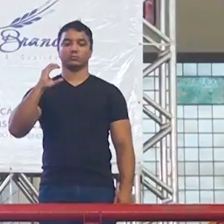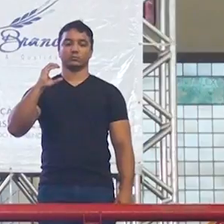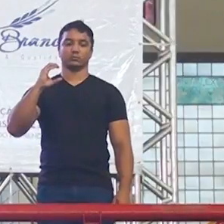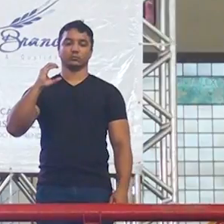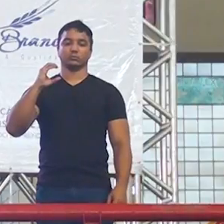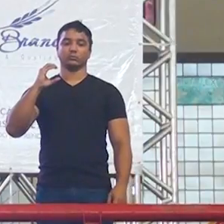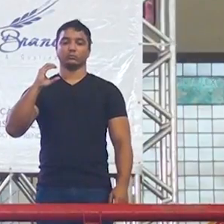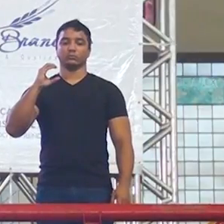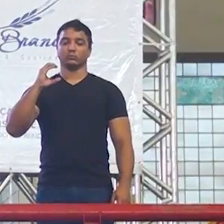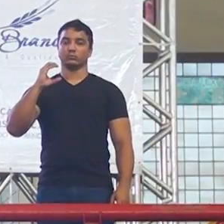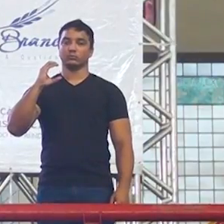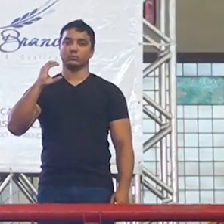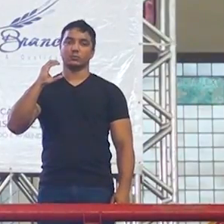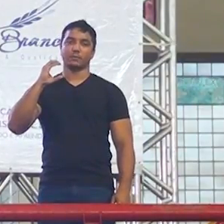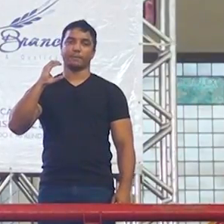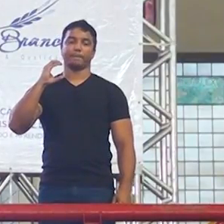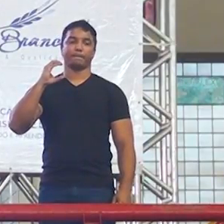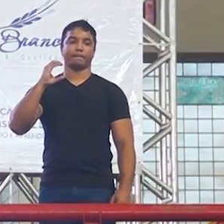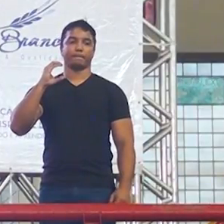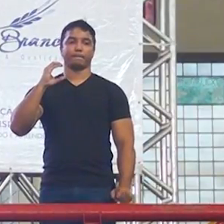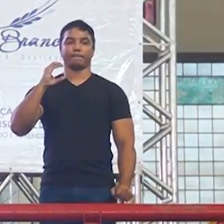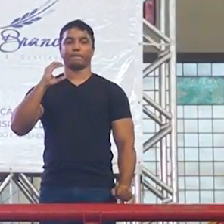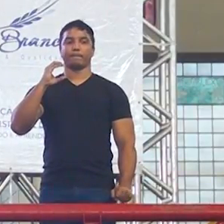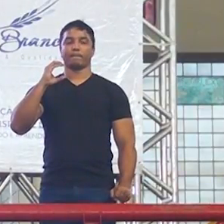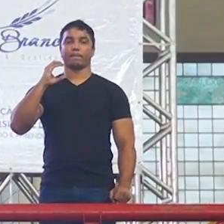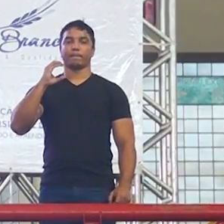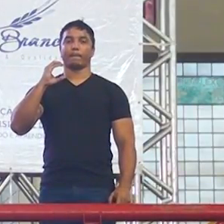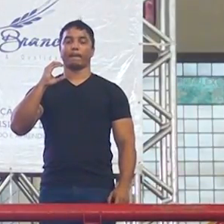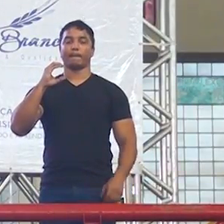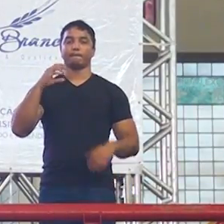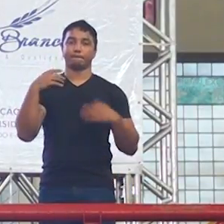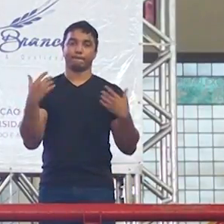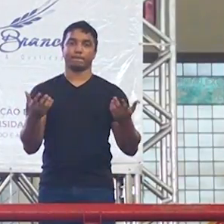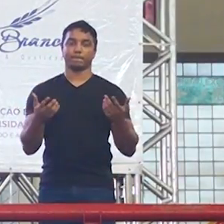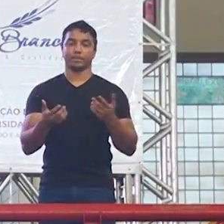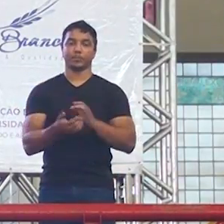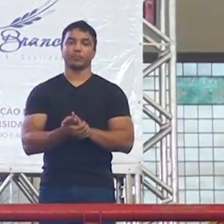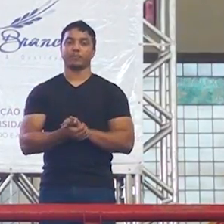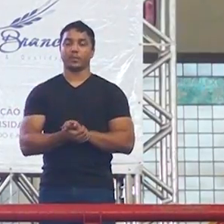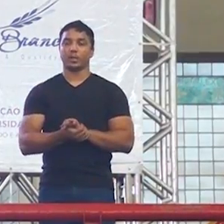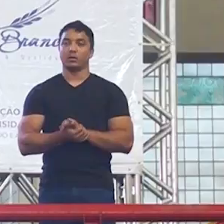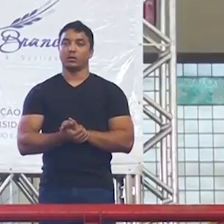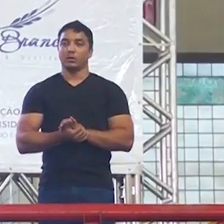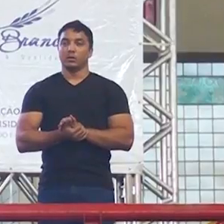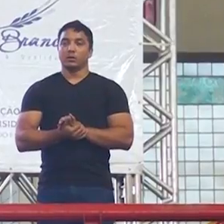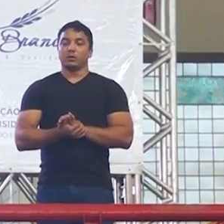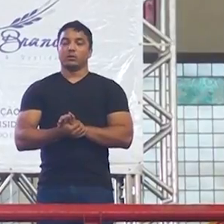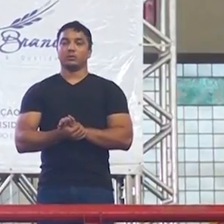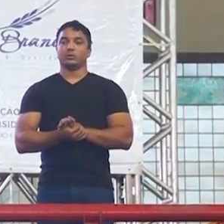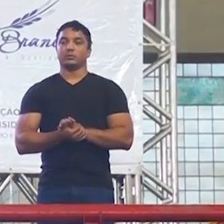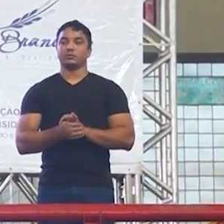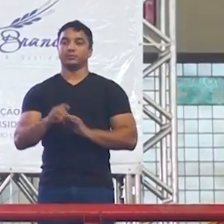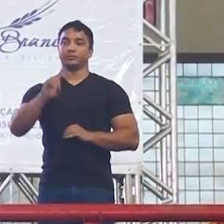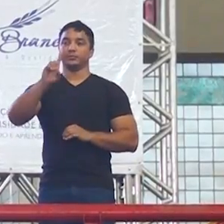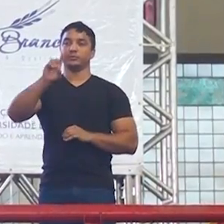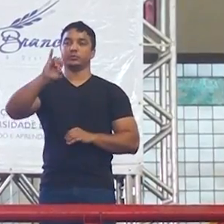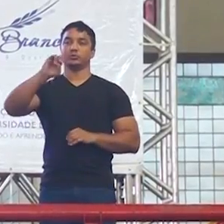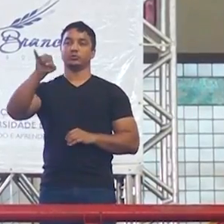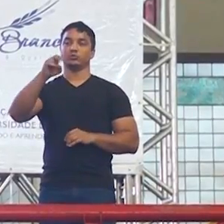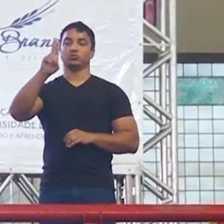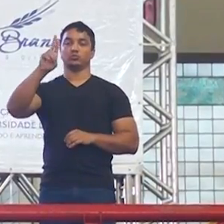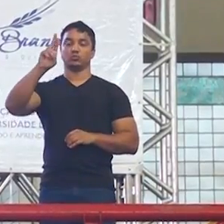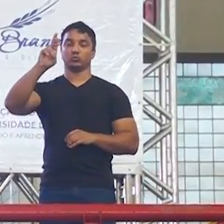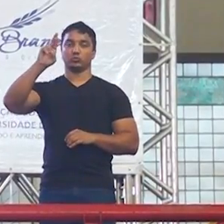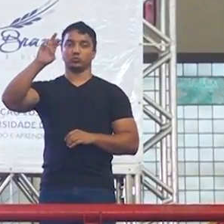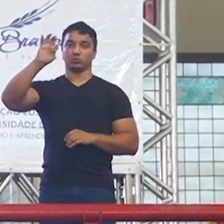Todo mundo para a letra C. Certo? Ou seja, vamos lá. O disjuntor tem que ser maior do que